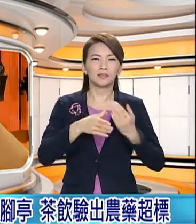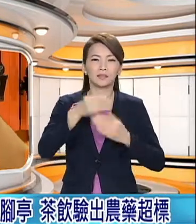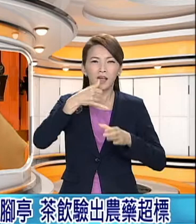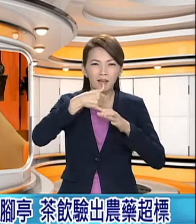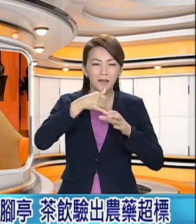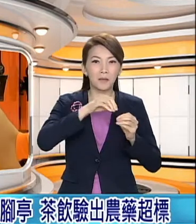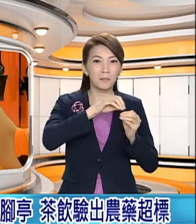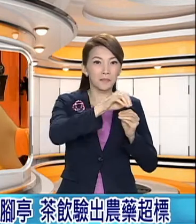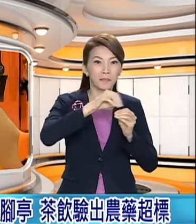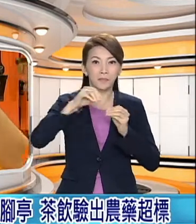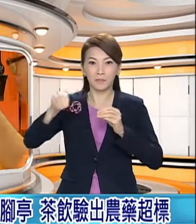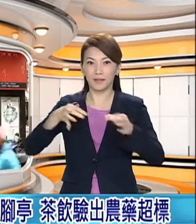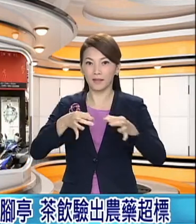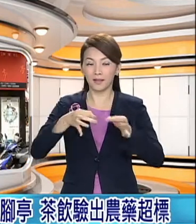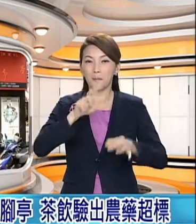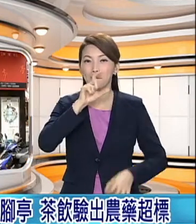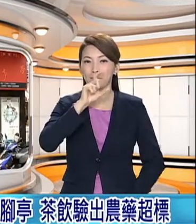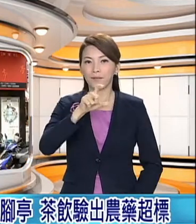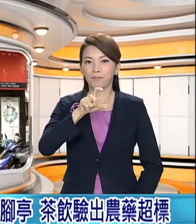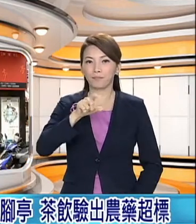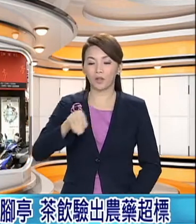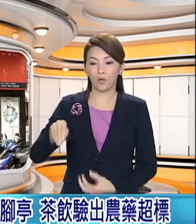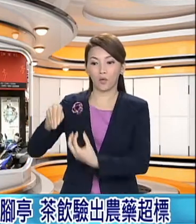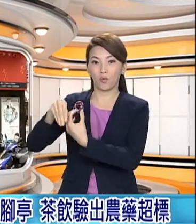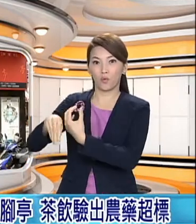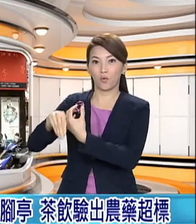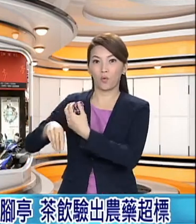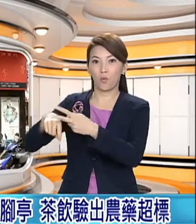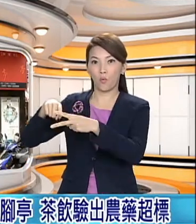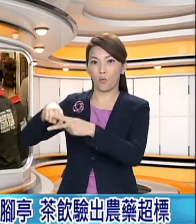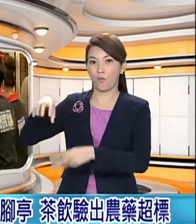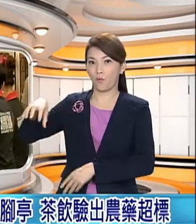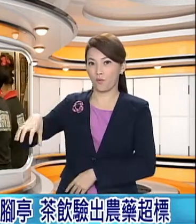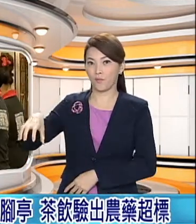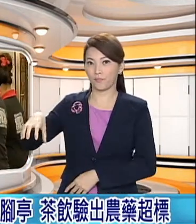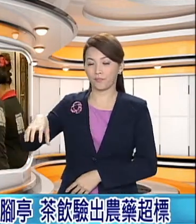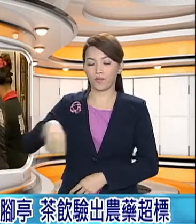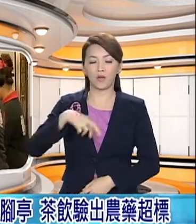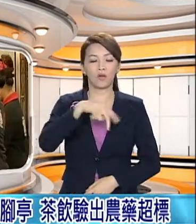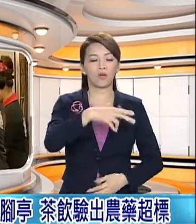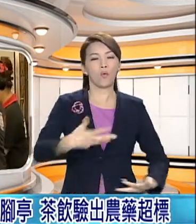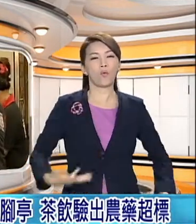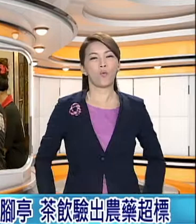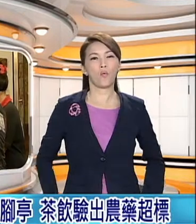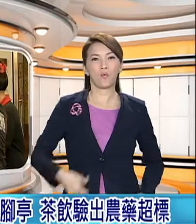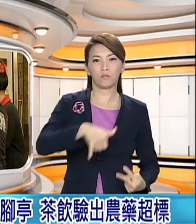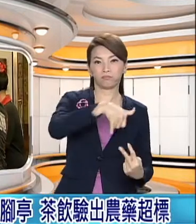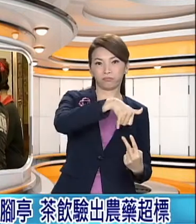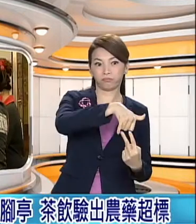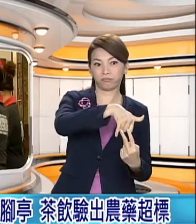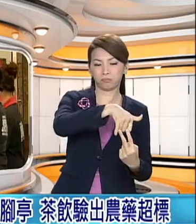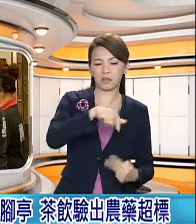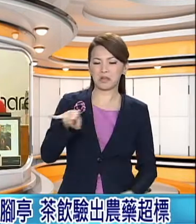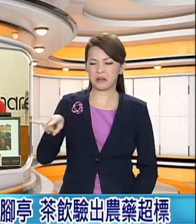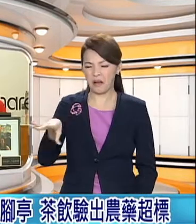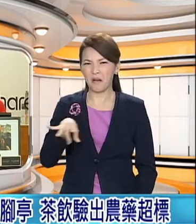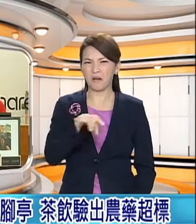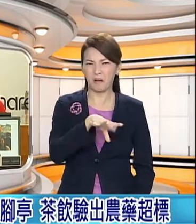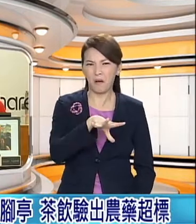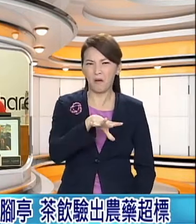了知名茶饮连锁店橘子工坊以及歇脚亭，都有农药超标，全部都必